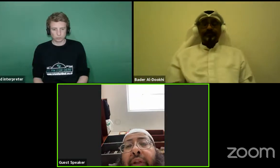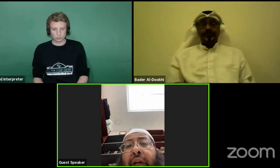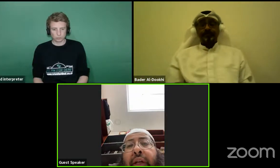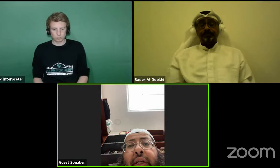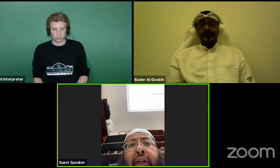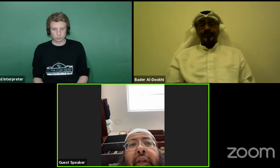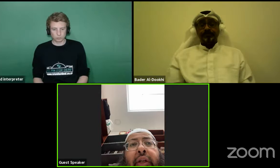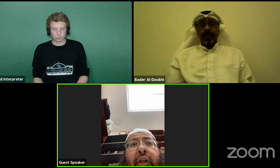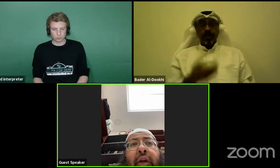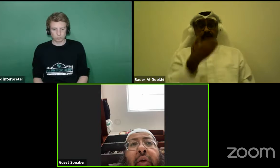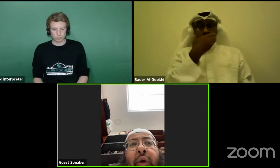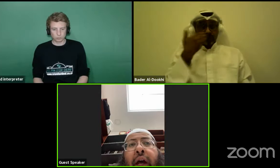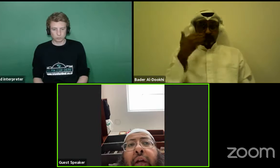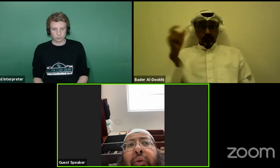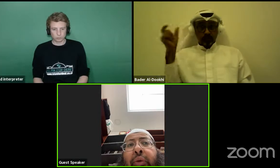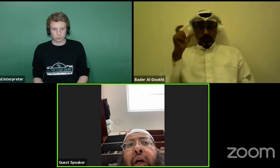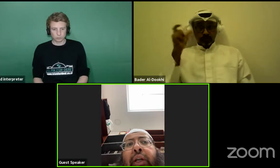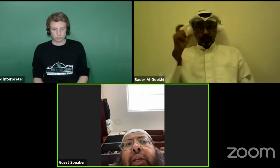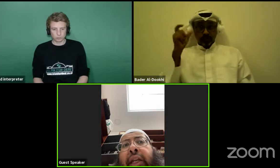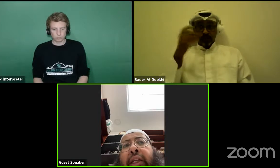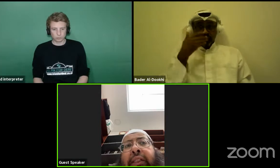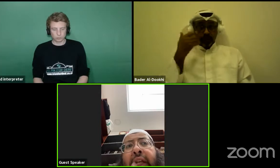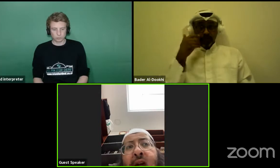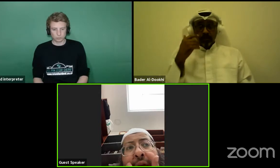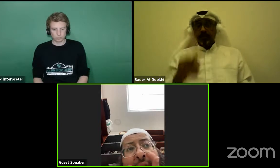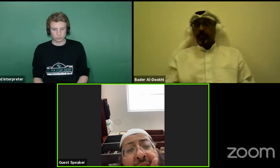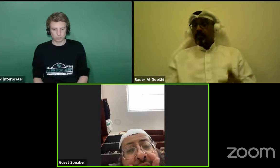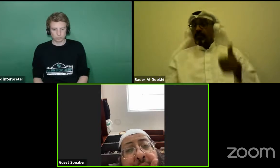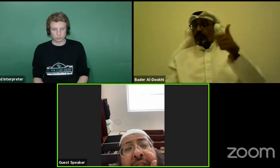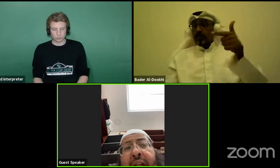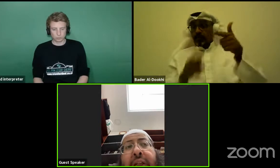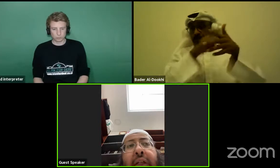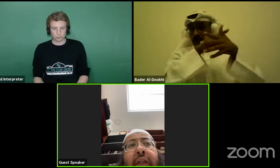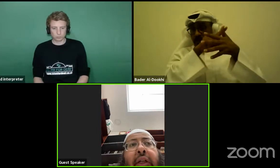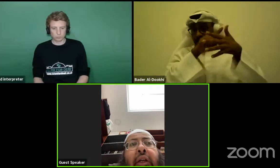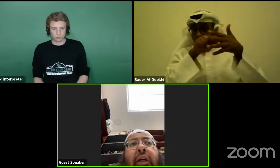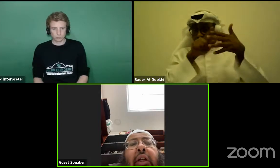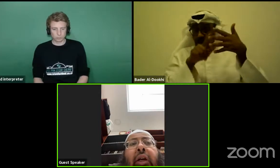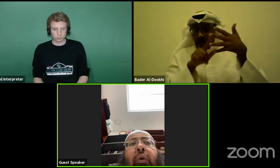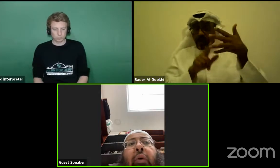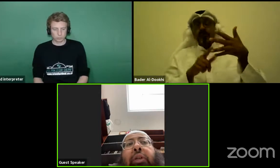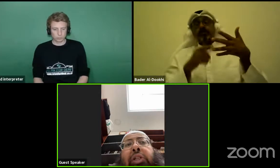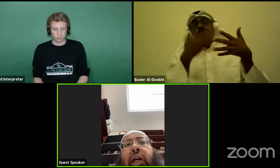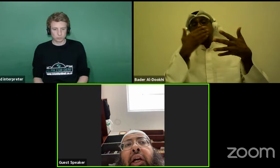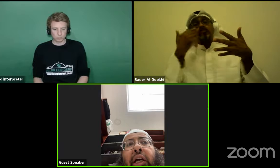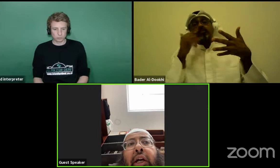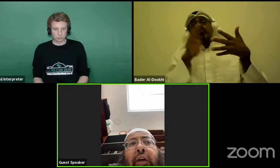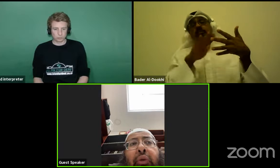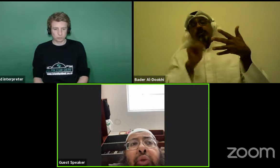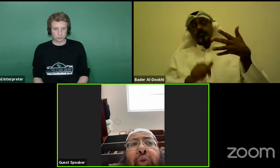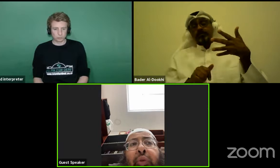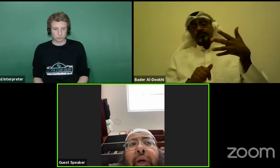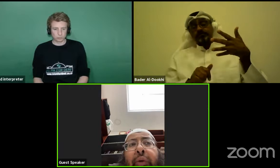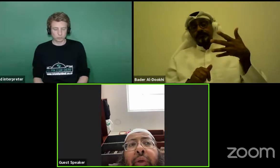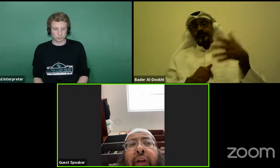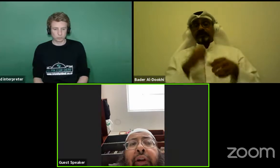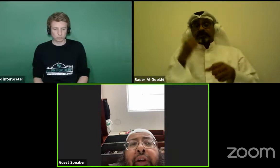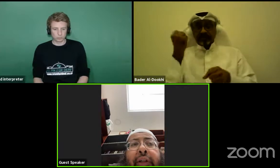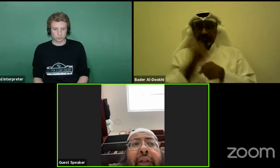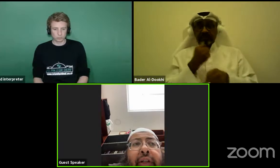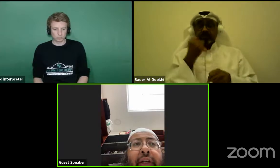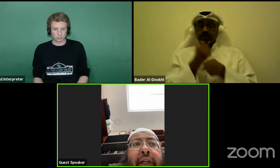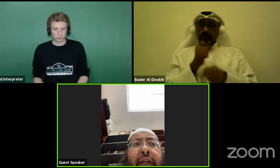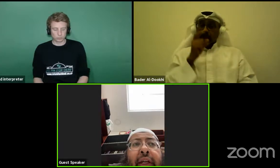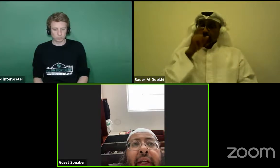وصوم رمضان هو أحد أركان الإسلام الخمسة، ومن جحد وجوبه